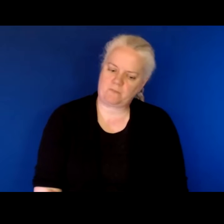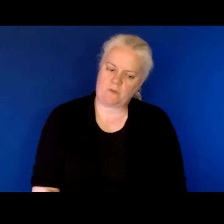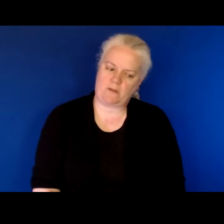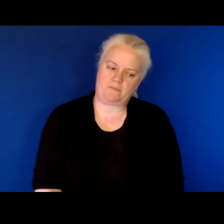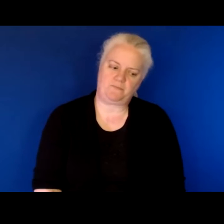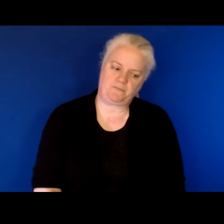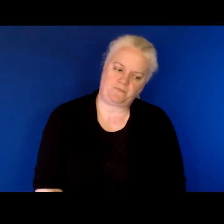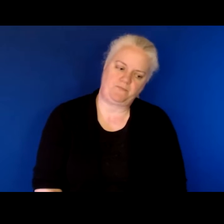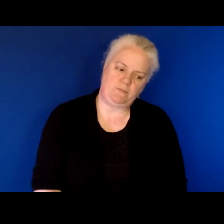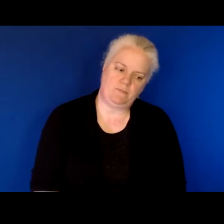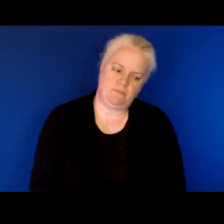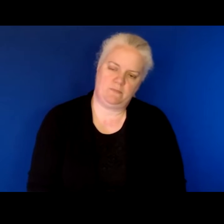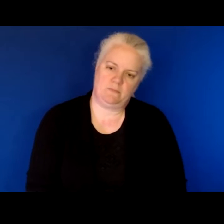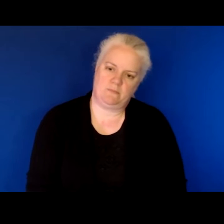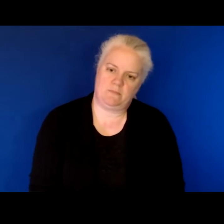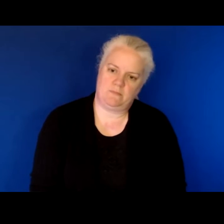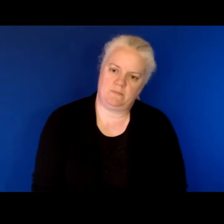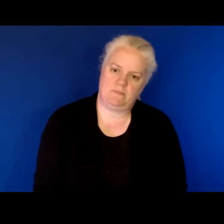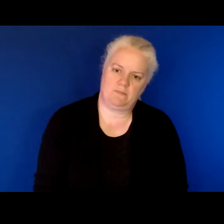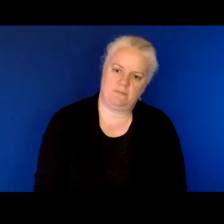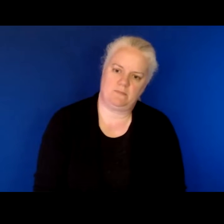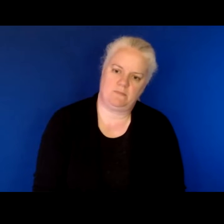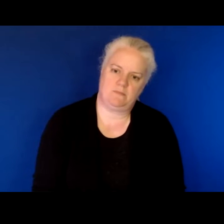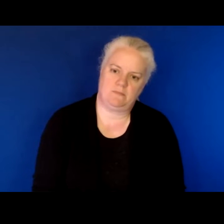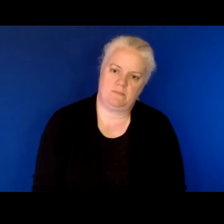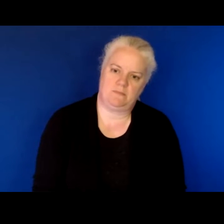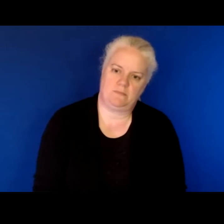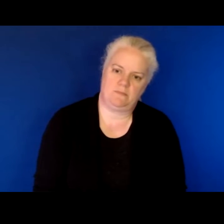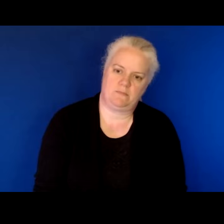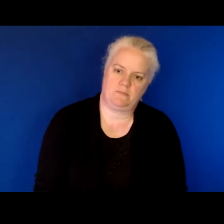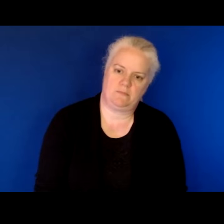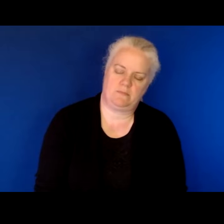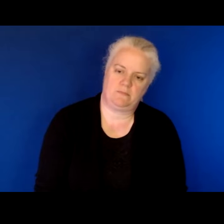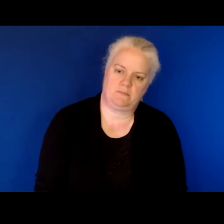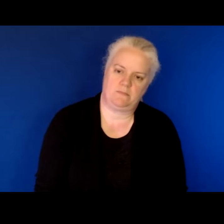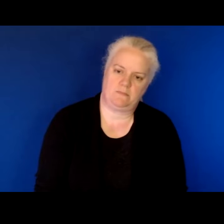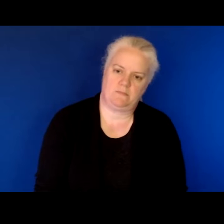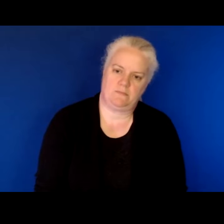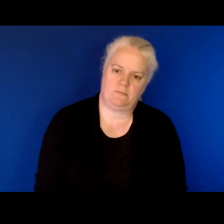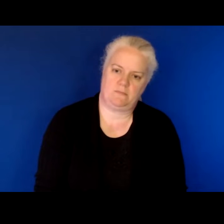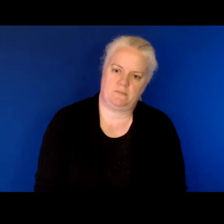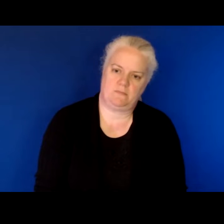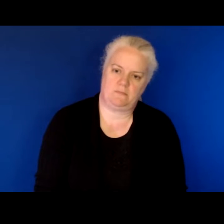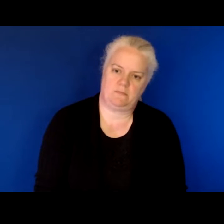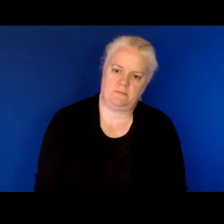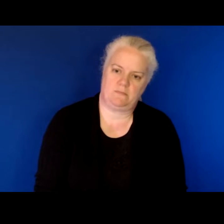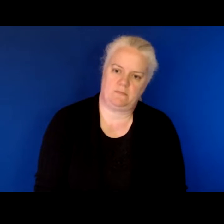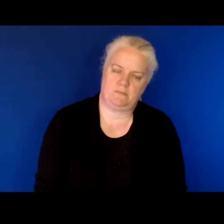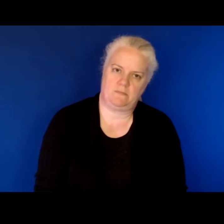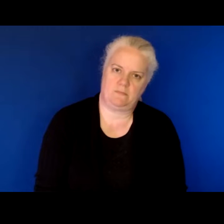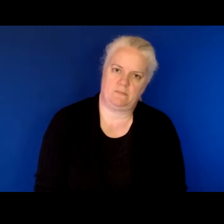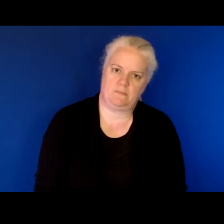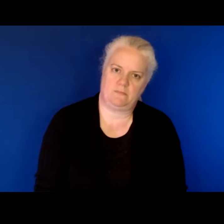diarios es menos de 8,000, aproximadamente una quinta parte de nuestro pico de